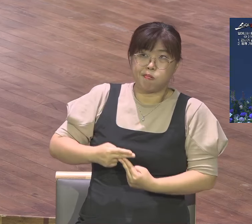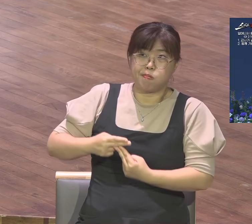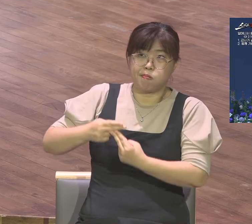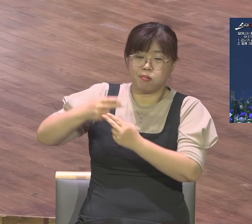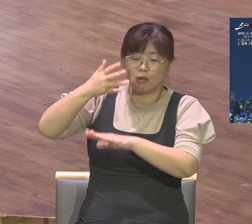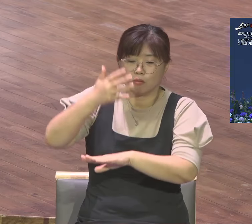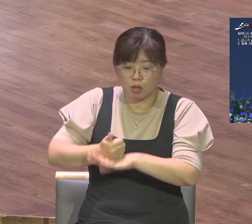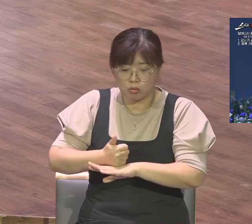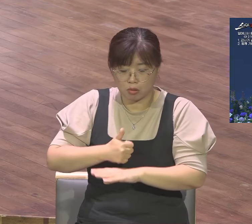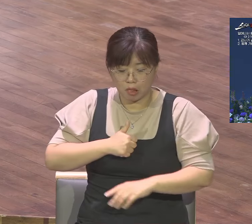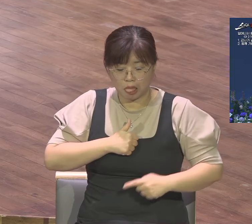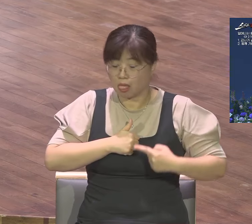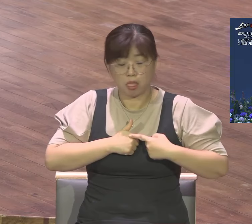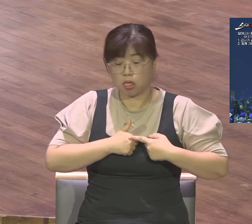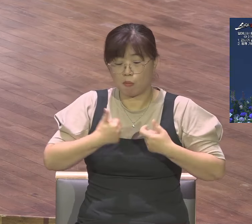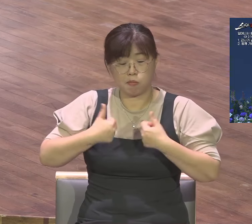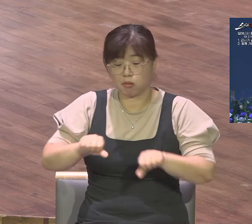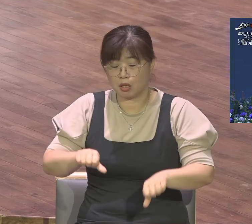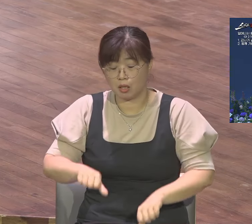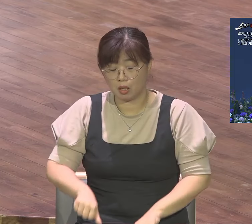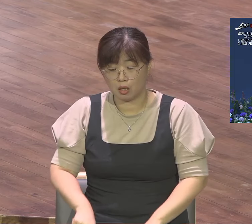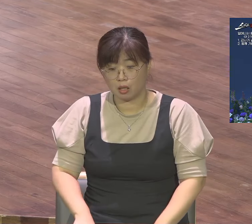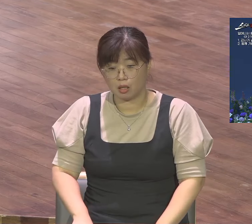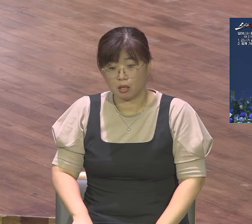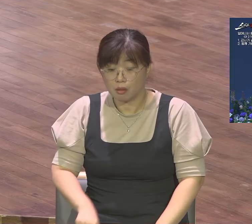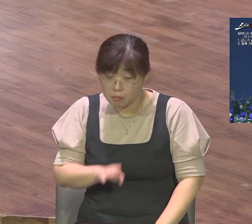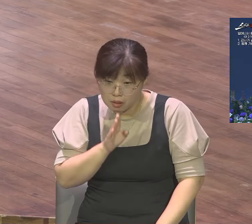우리 대화부 부부간에, 부부간에